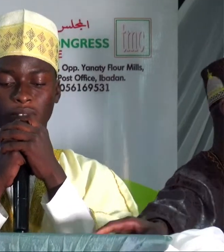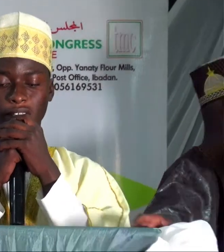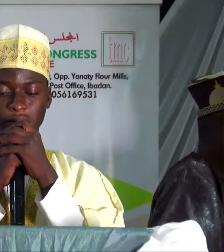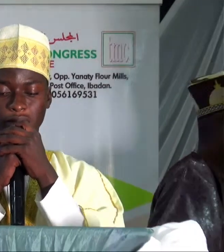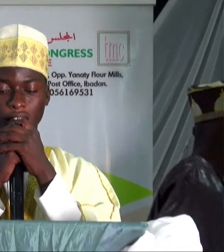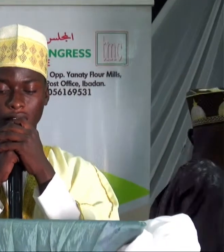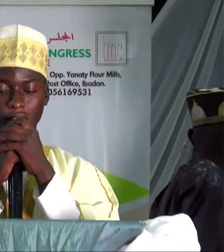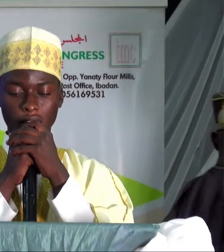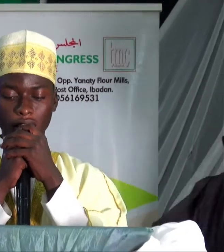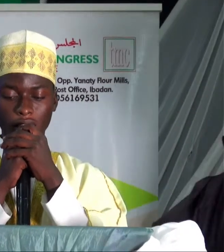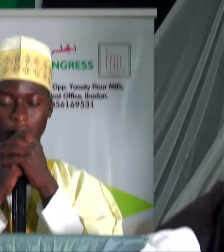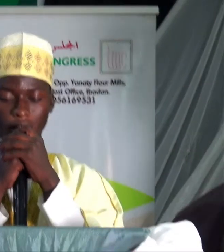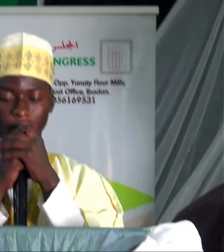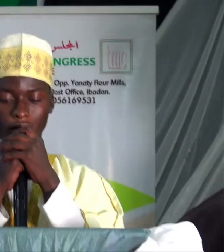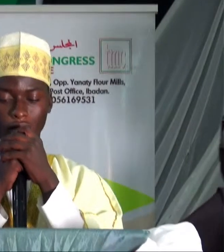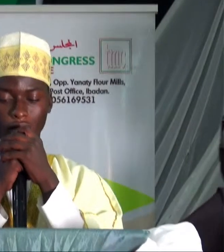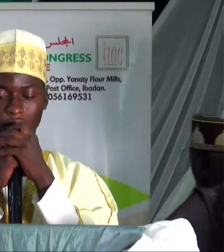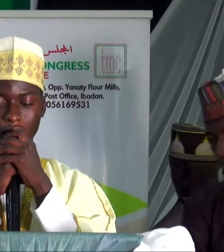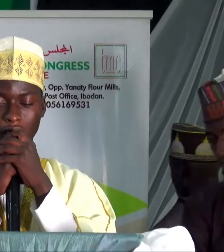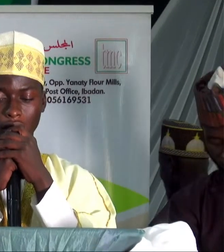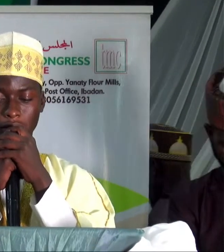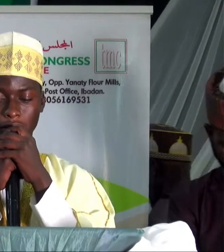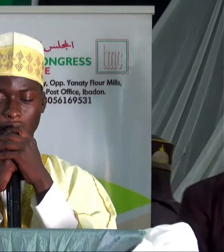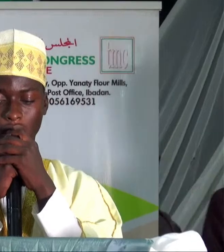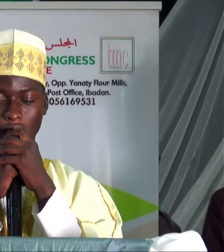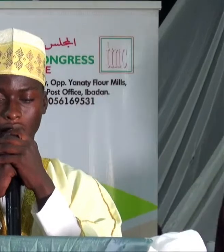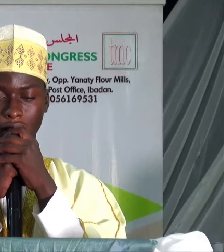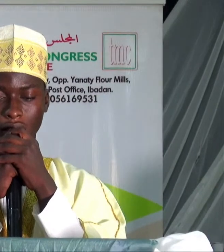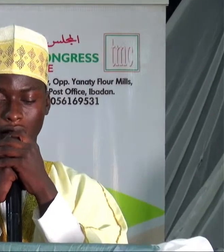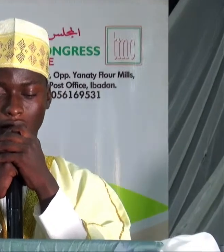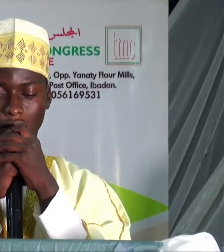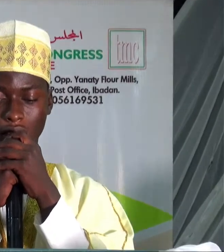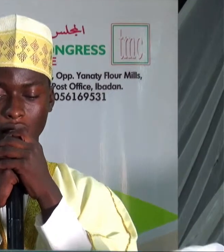بسم الله الرحمن